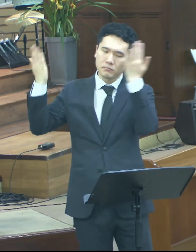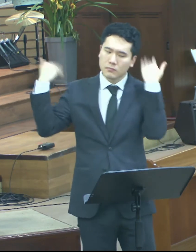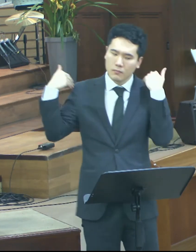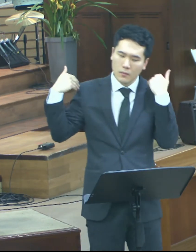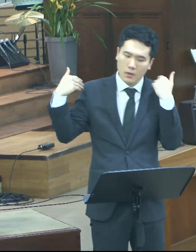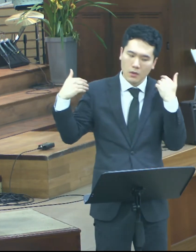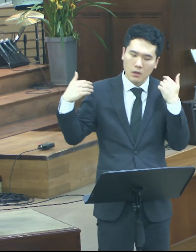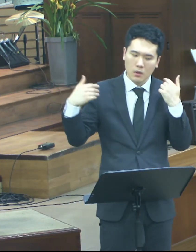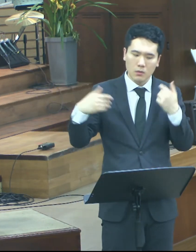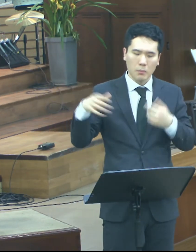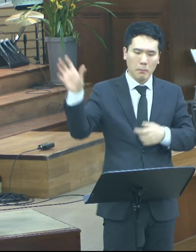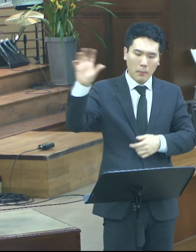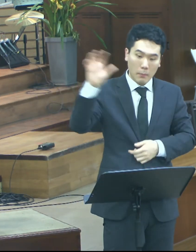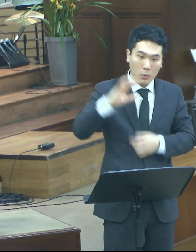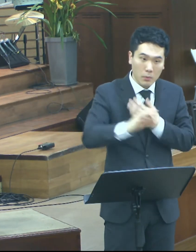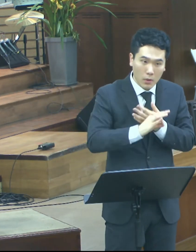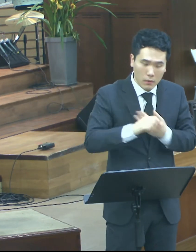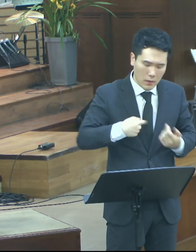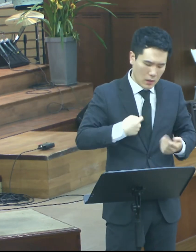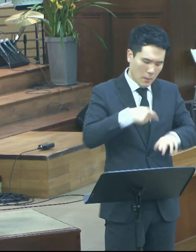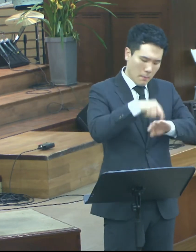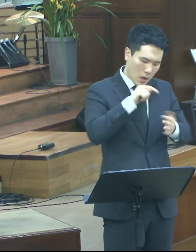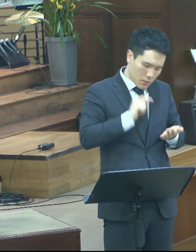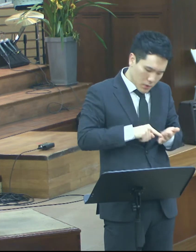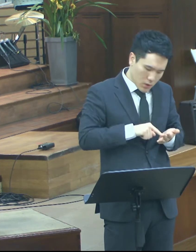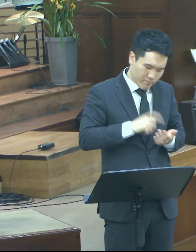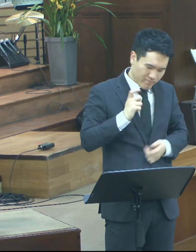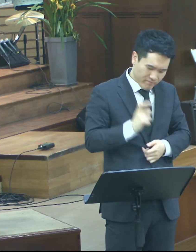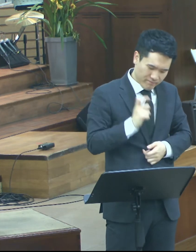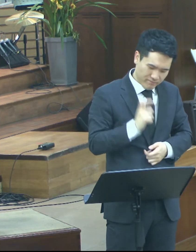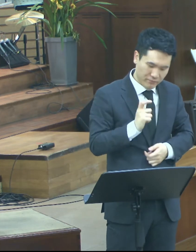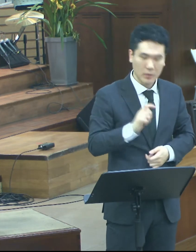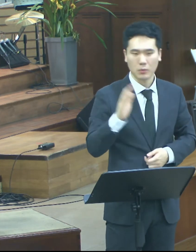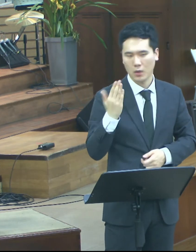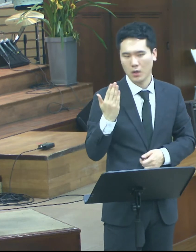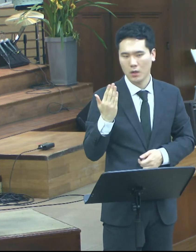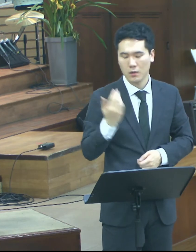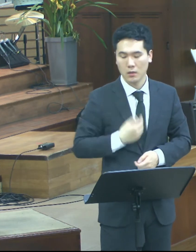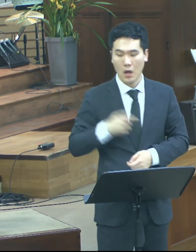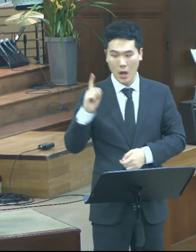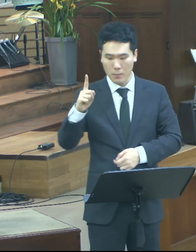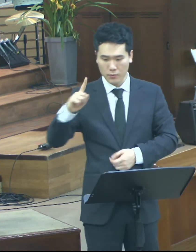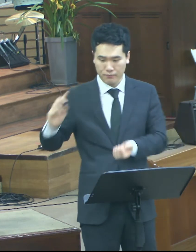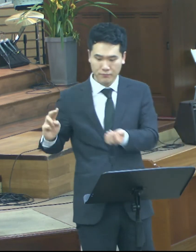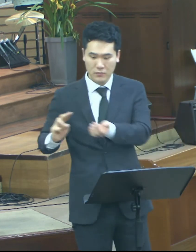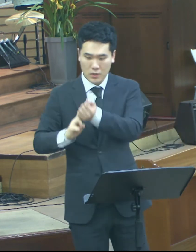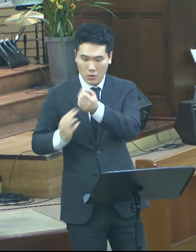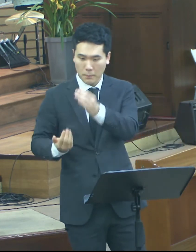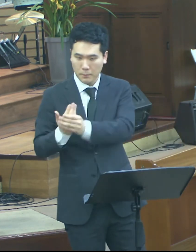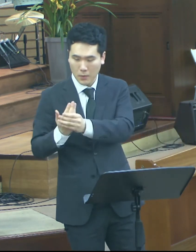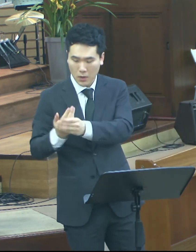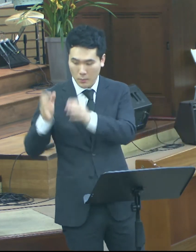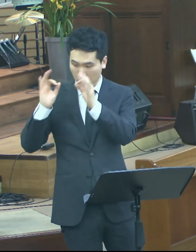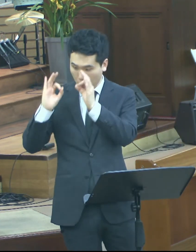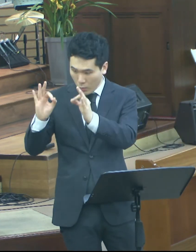굳어지게. 기적을 얼마나 받느냐가 아니고 한 번 기적이 있다 할지라도 깨달으면서 기적을 경험하면 그것은